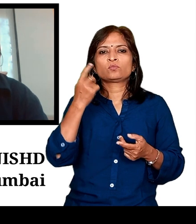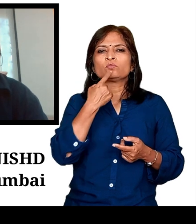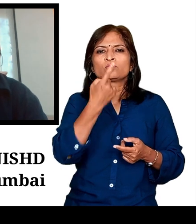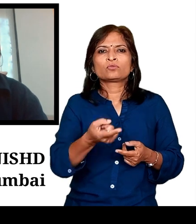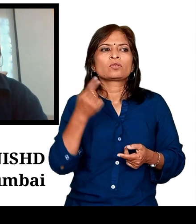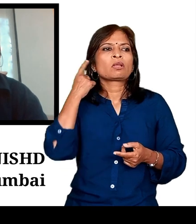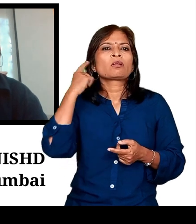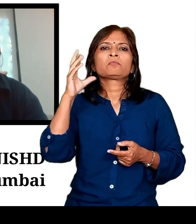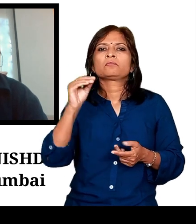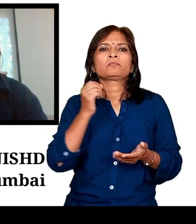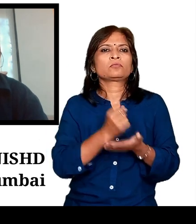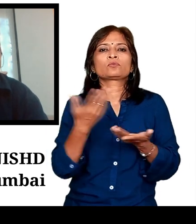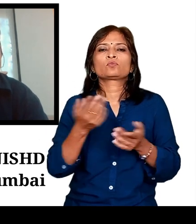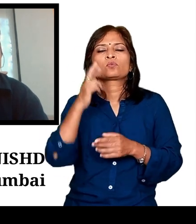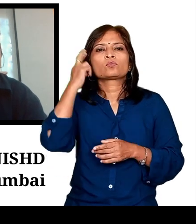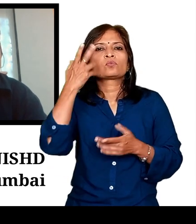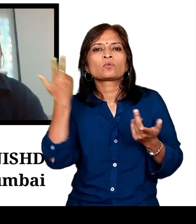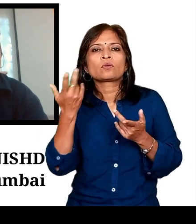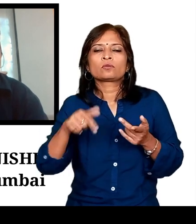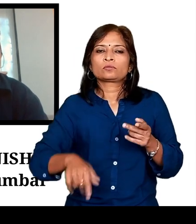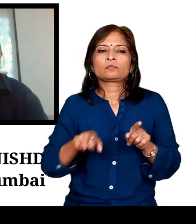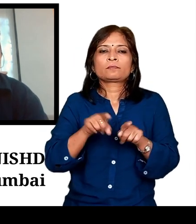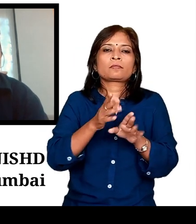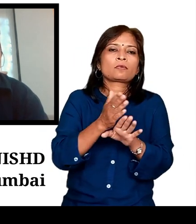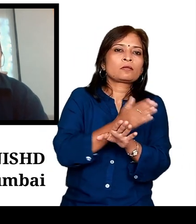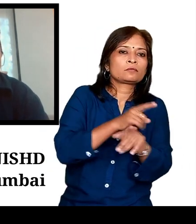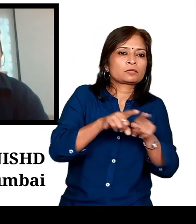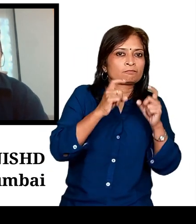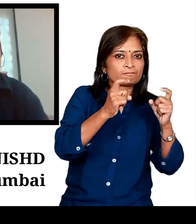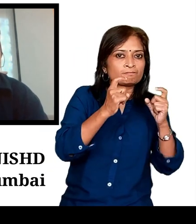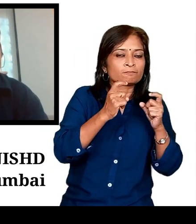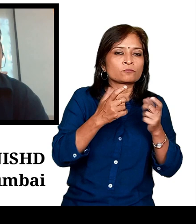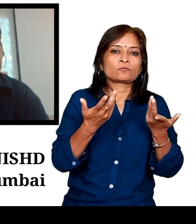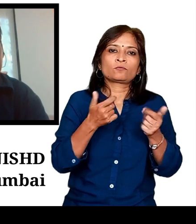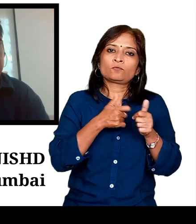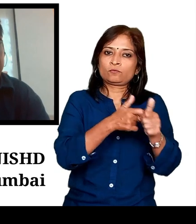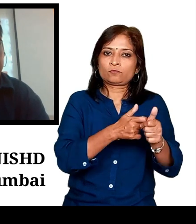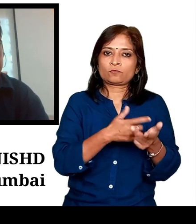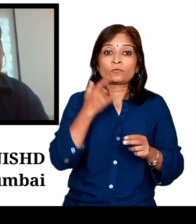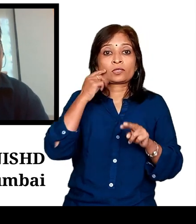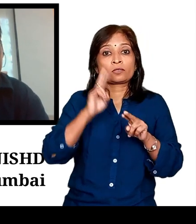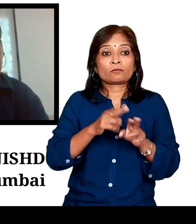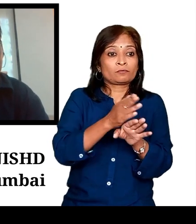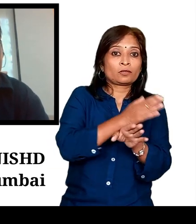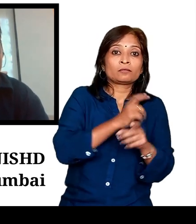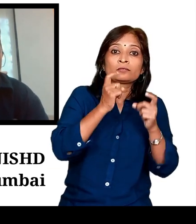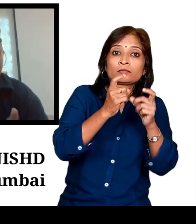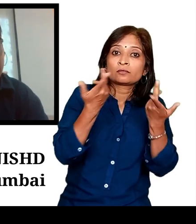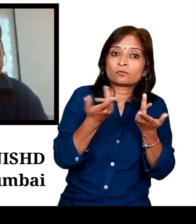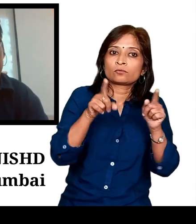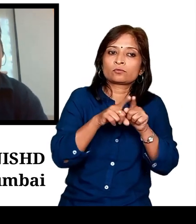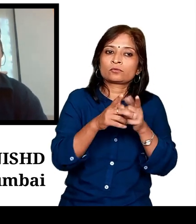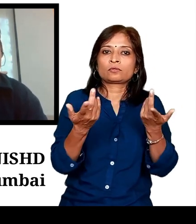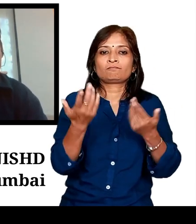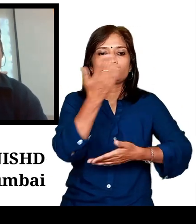बहुत सारे कॉजेस हैं उसको कैसे अवॉइड किया जा सकता है, और अवॉइड कर किस तरह से हम उनको